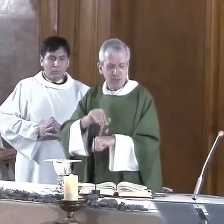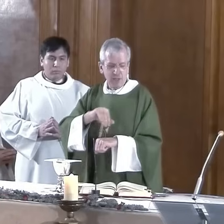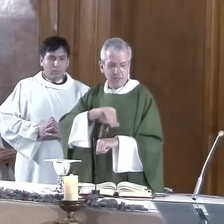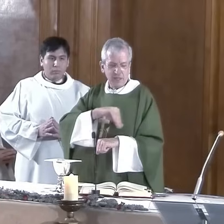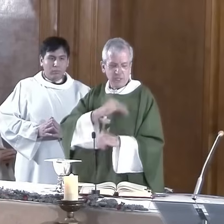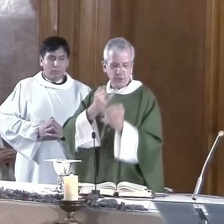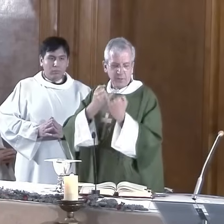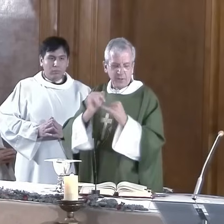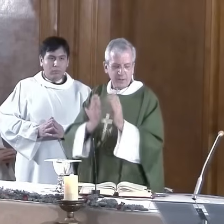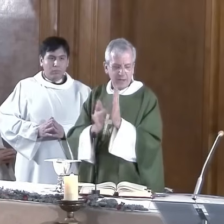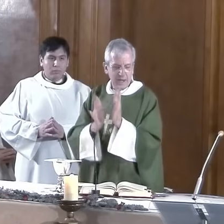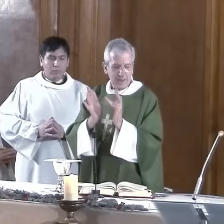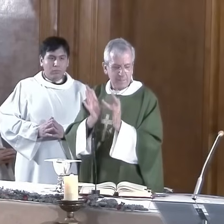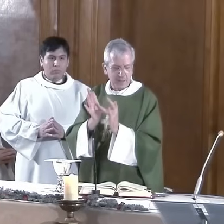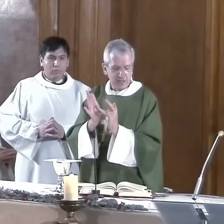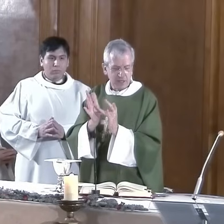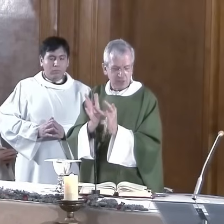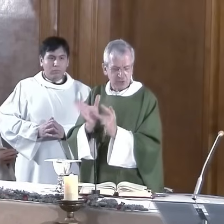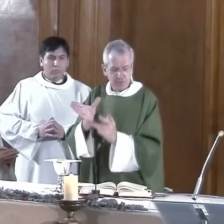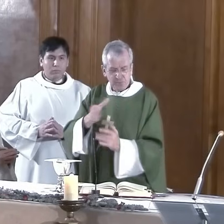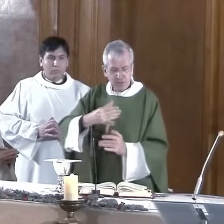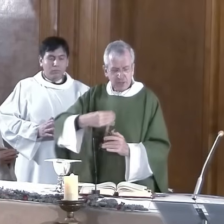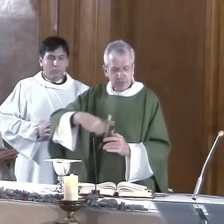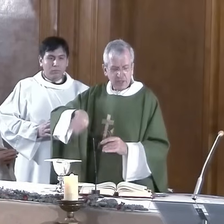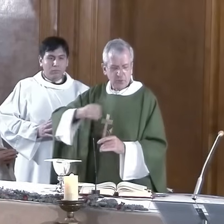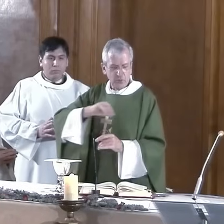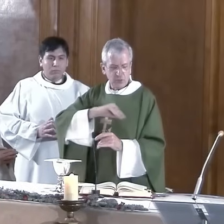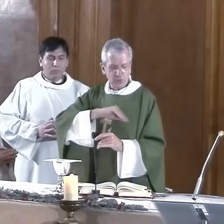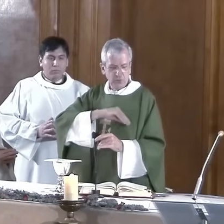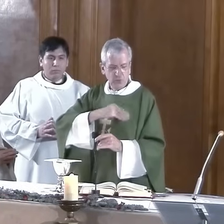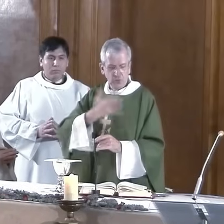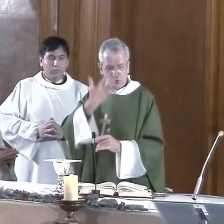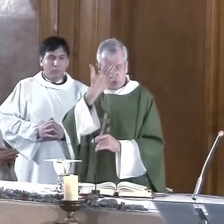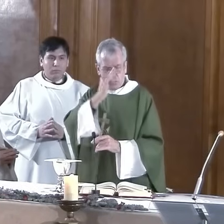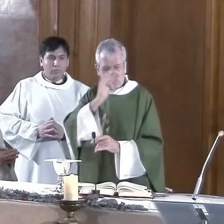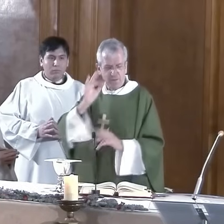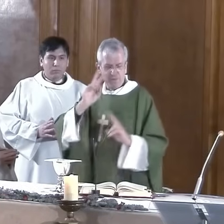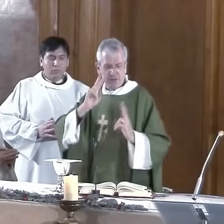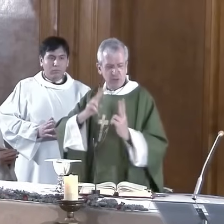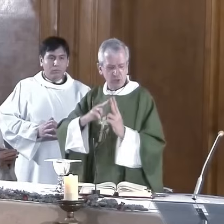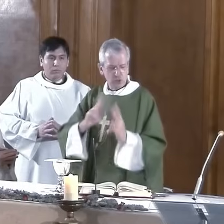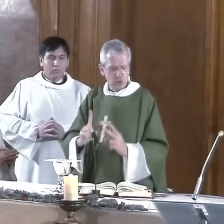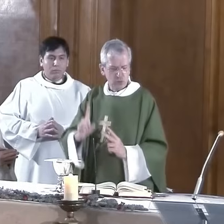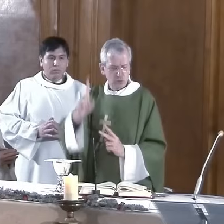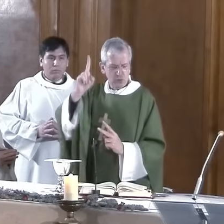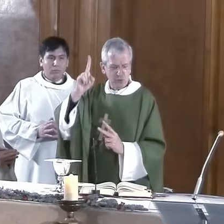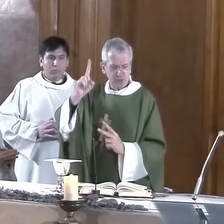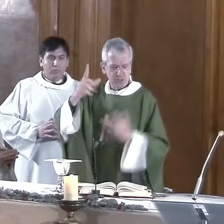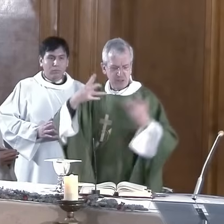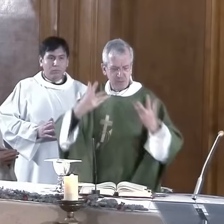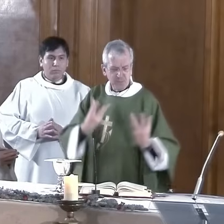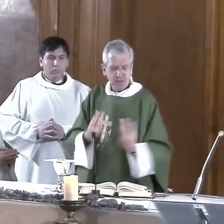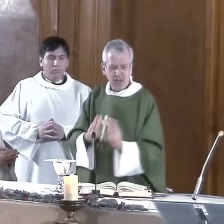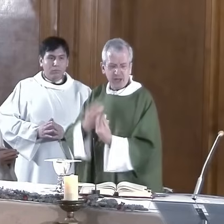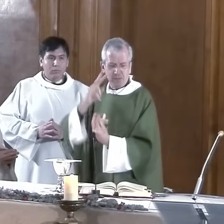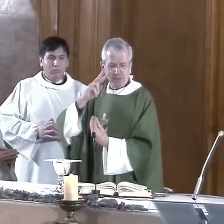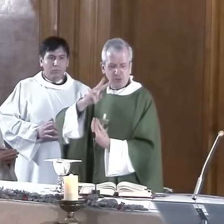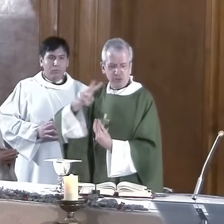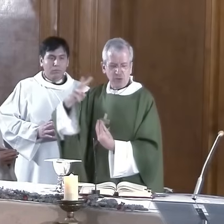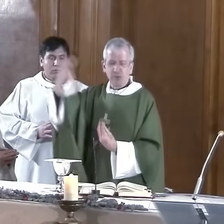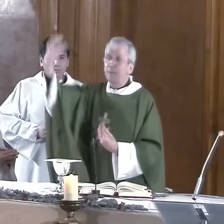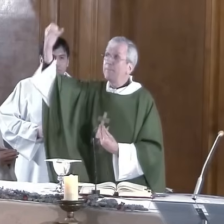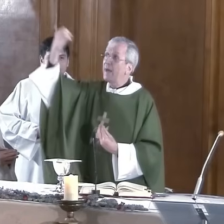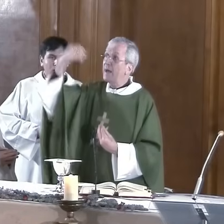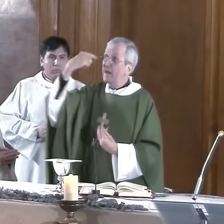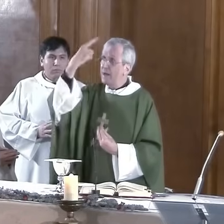amigos que se durmieron en la paz de Cristo, y de todos los difuntos cuya fe solo tú conociste. Admítelos